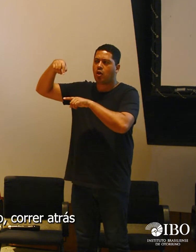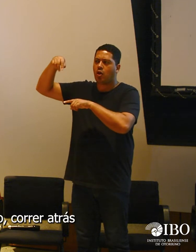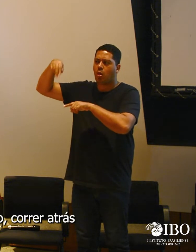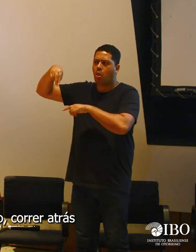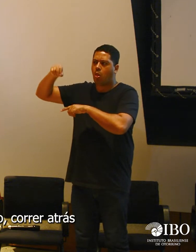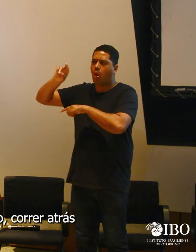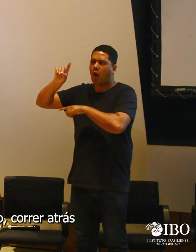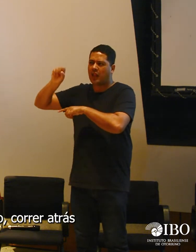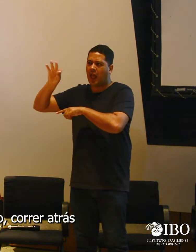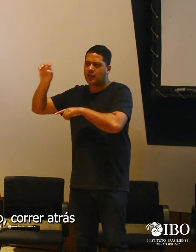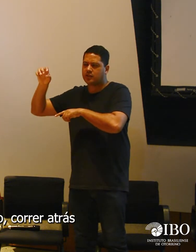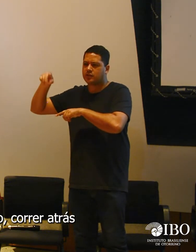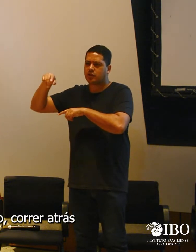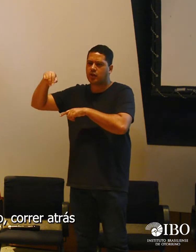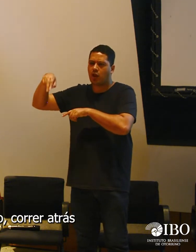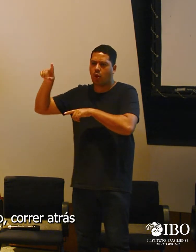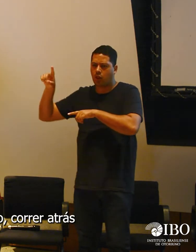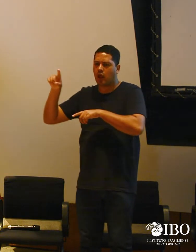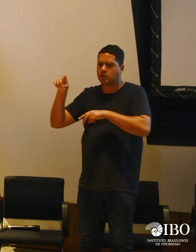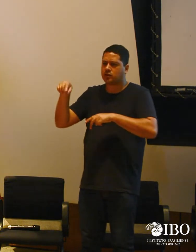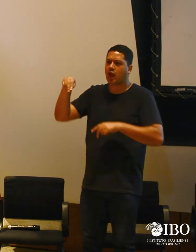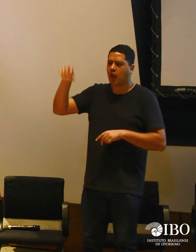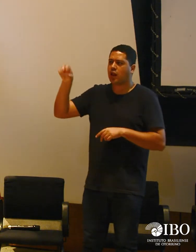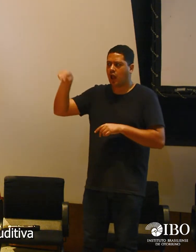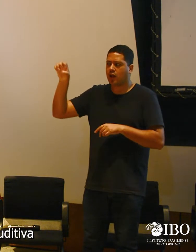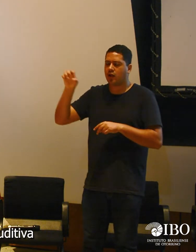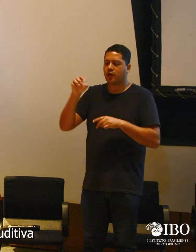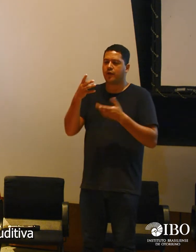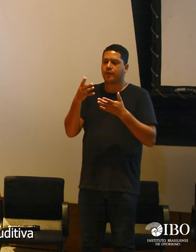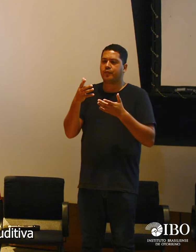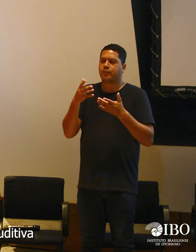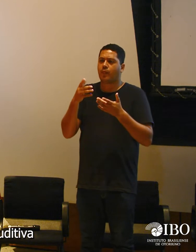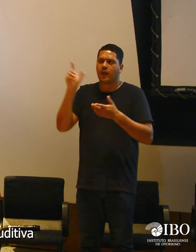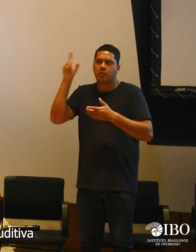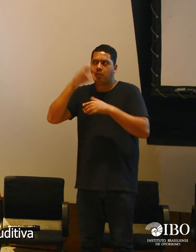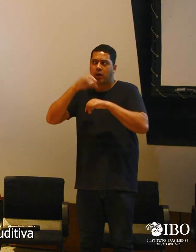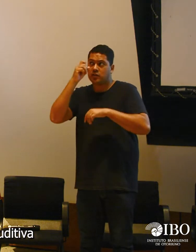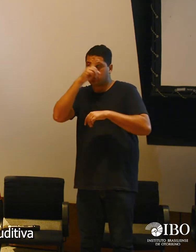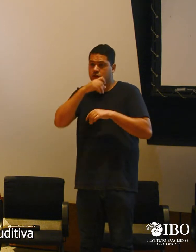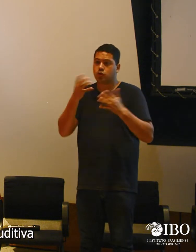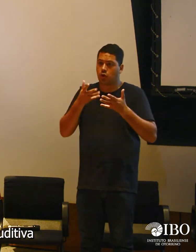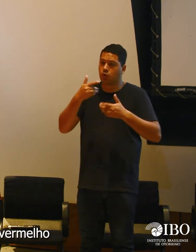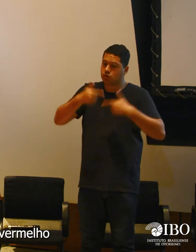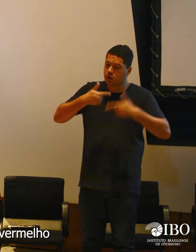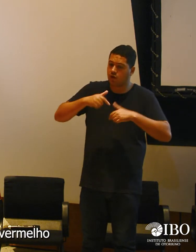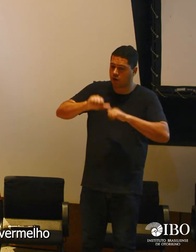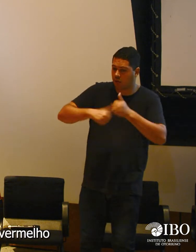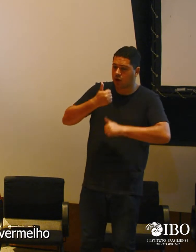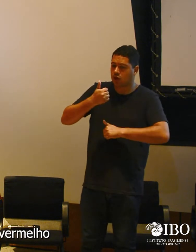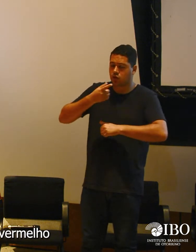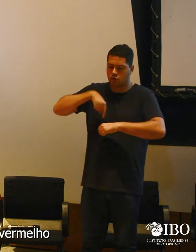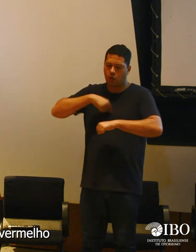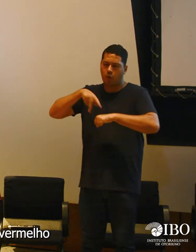cabe a gente lutar por isso, correr atrás. E hoje, os serviços de reabilitação auditiva no nosso